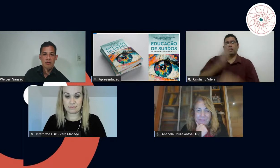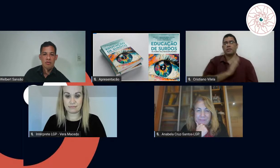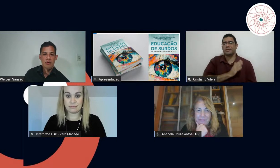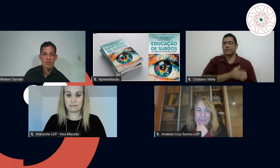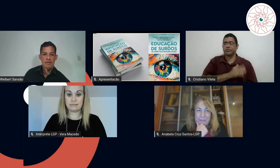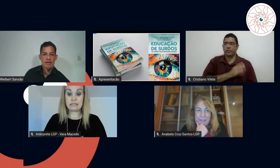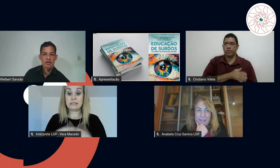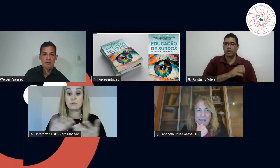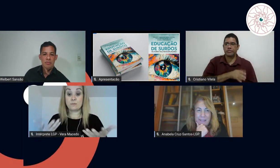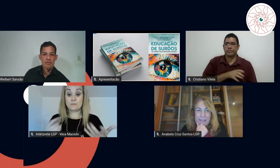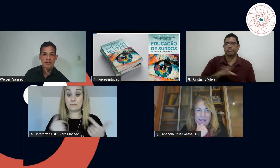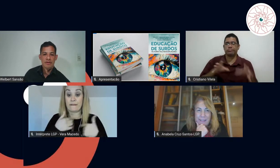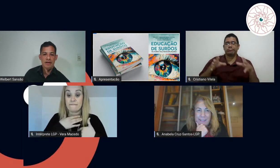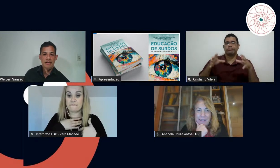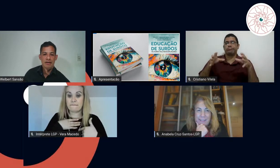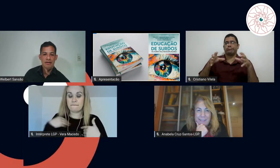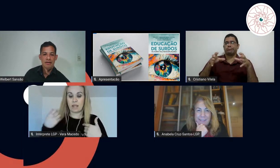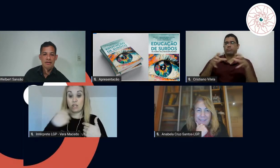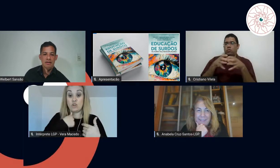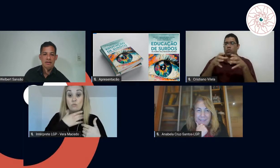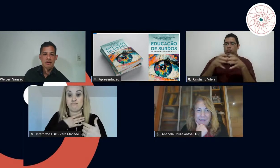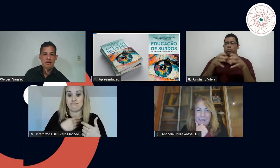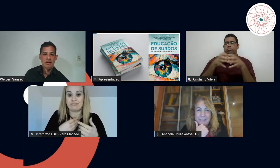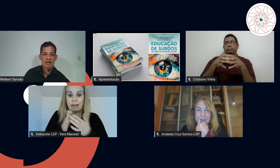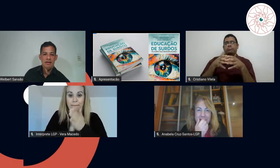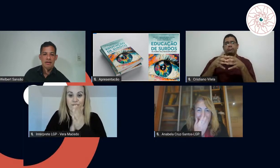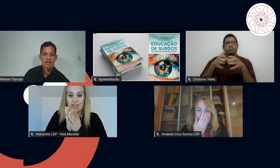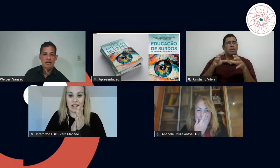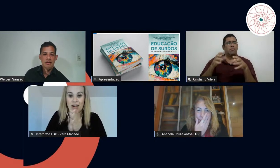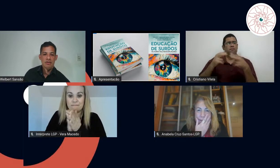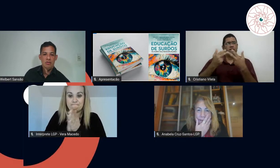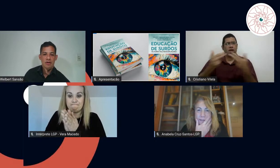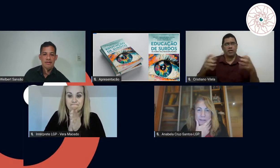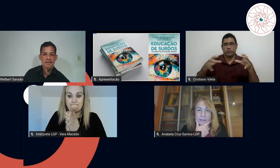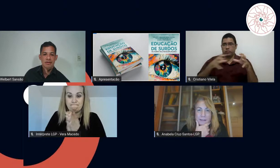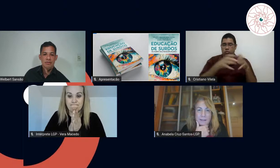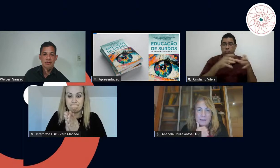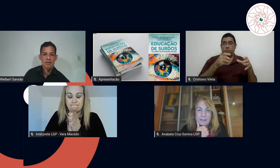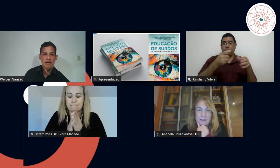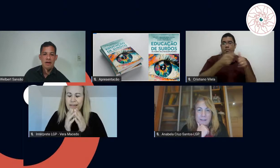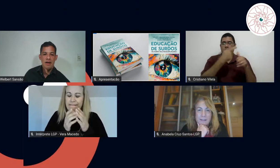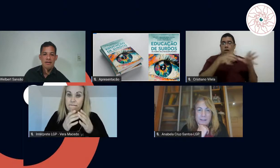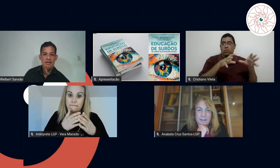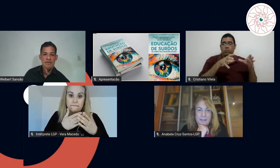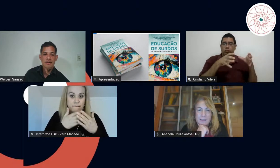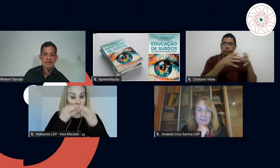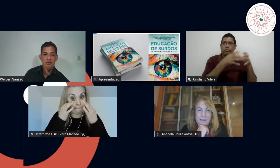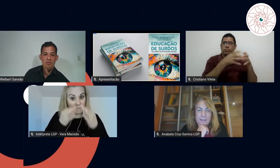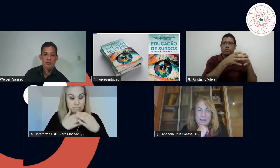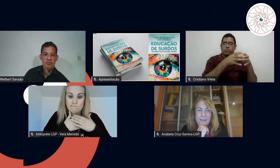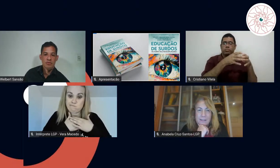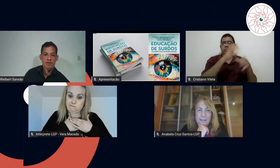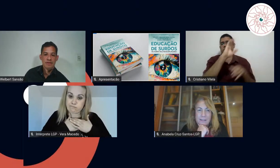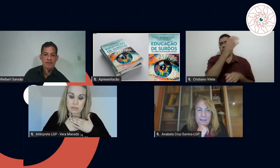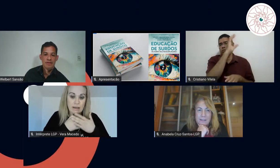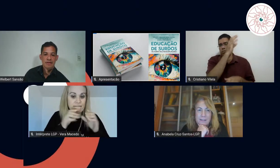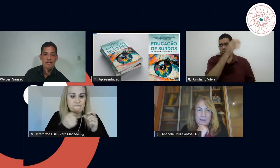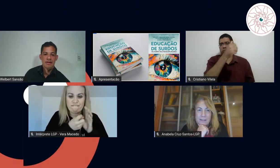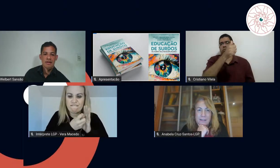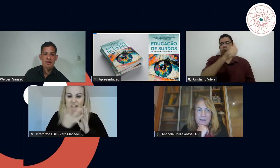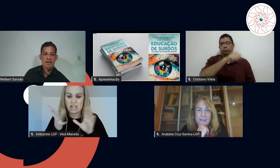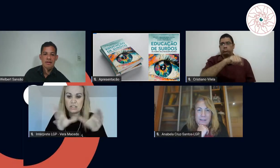Eh, então eu gostaria de aproveitar eh de coração as diversas